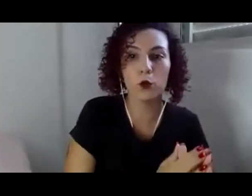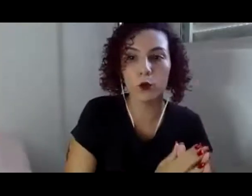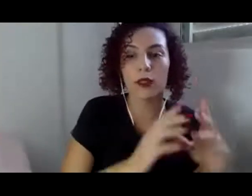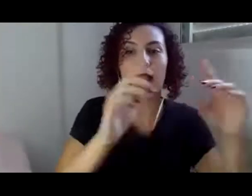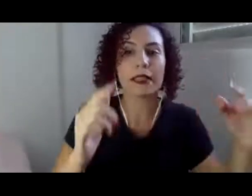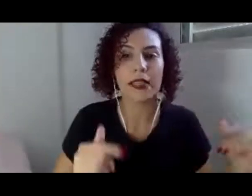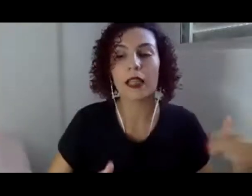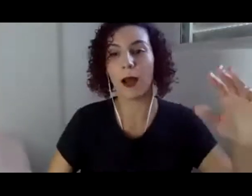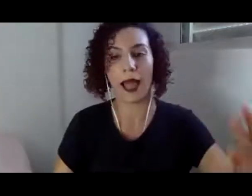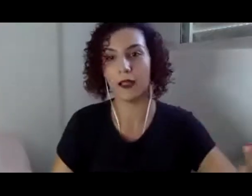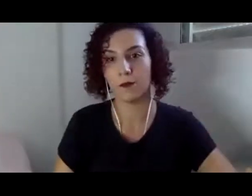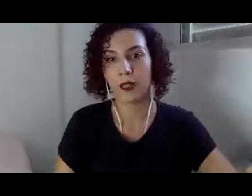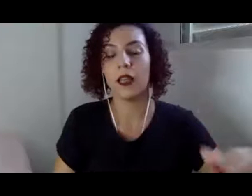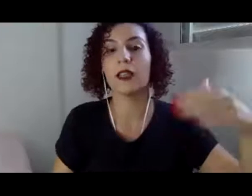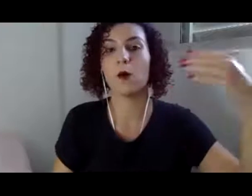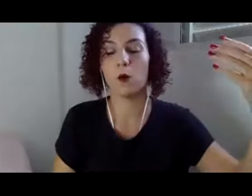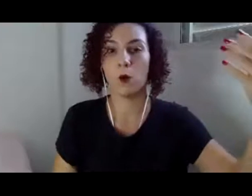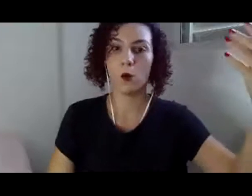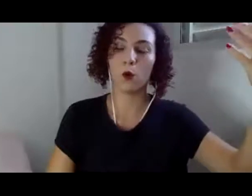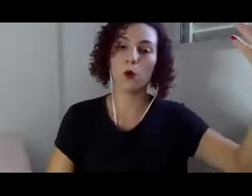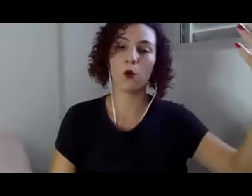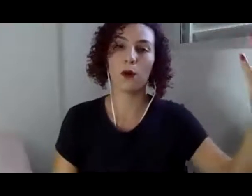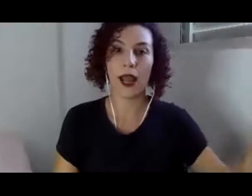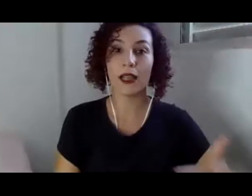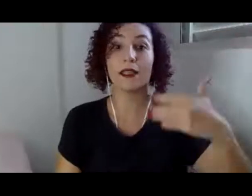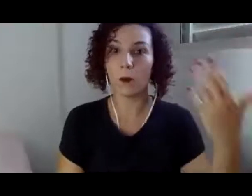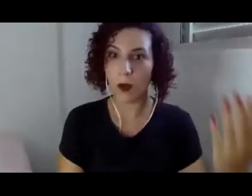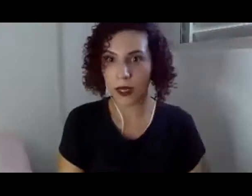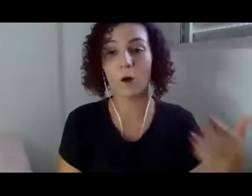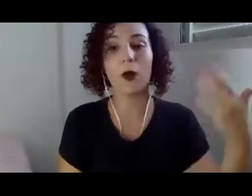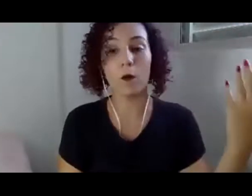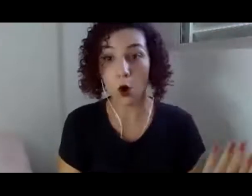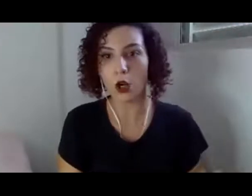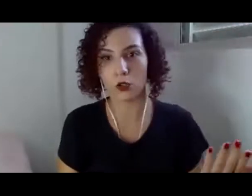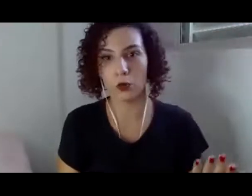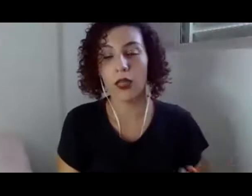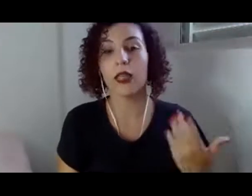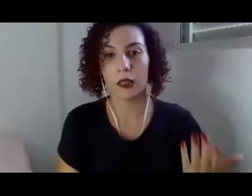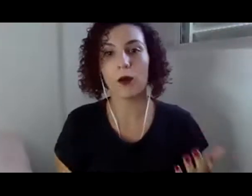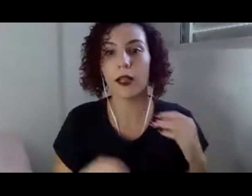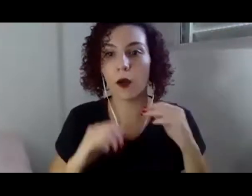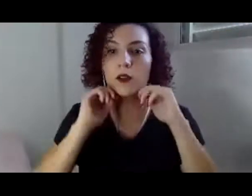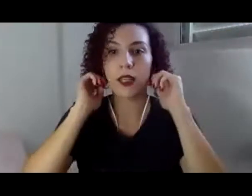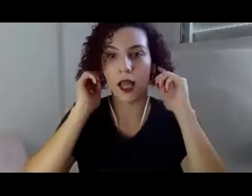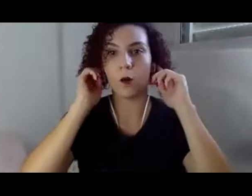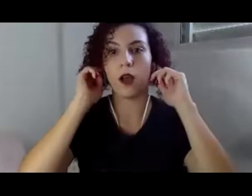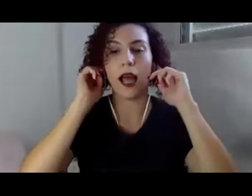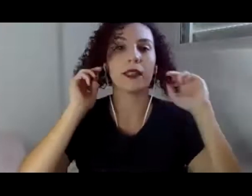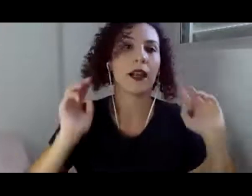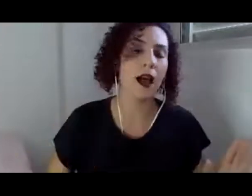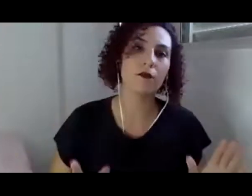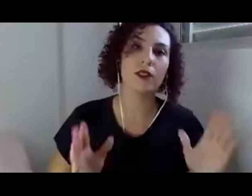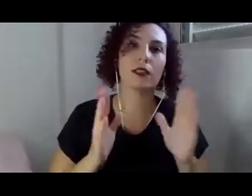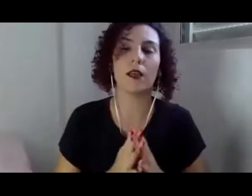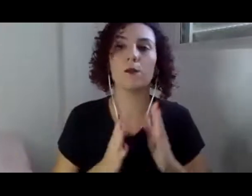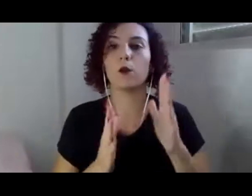ponto 1 da célula Braille. Então, o Braille não é uma língua, ele é um código. Então, ele é universal. A